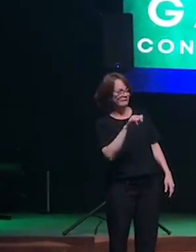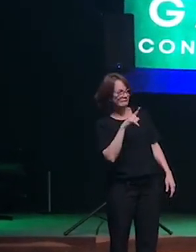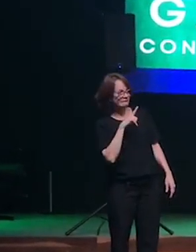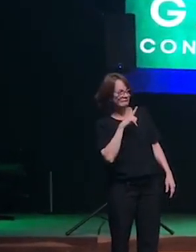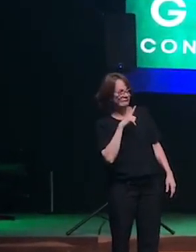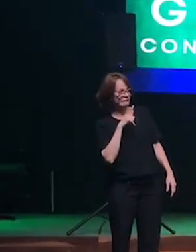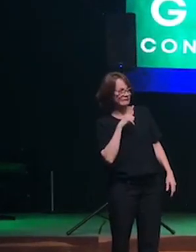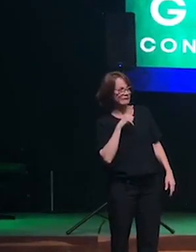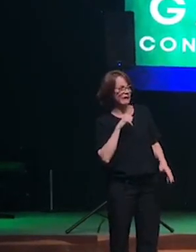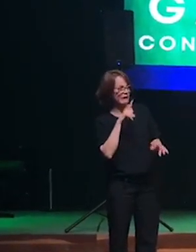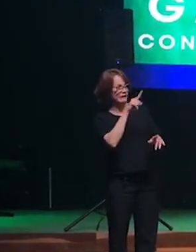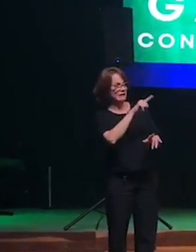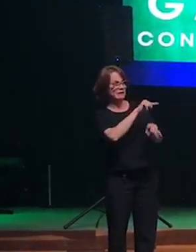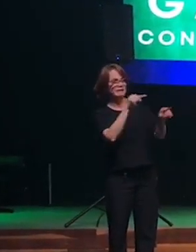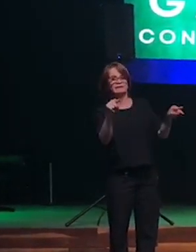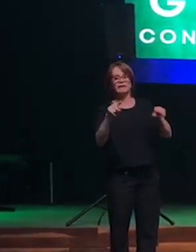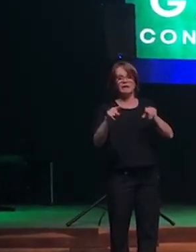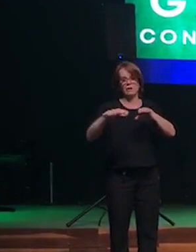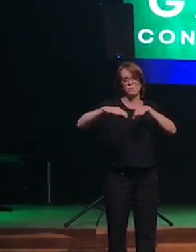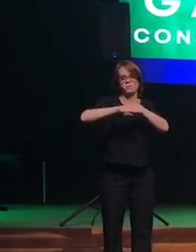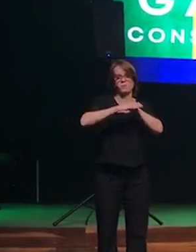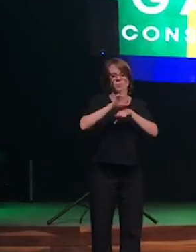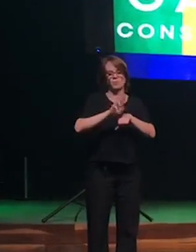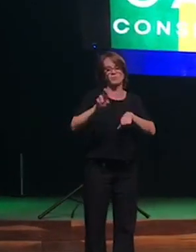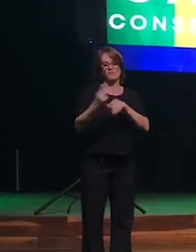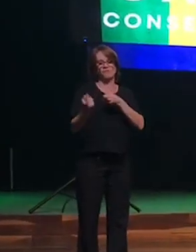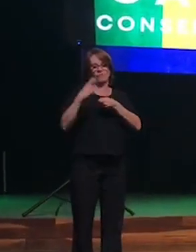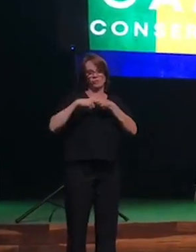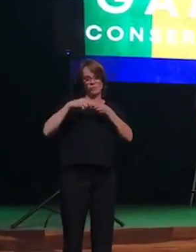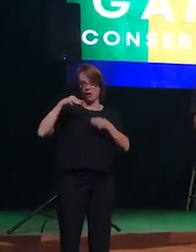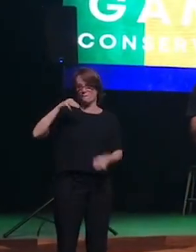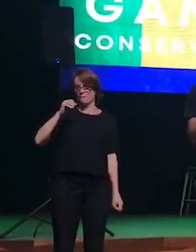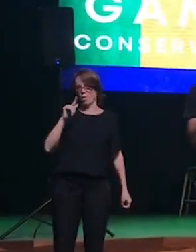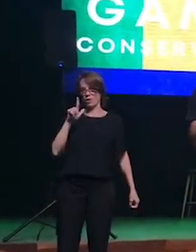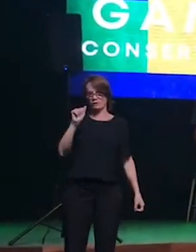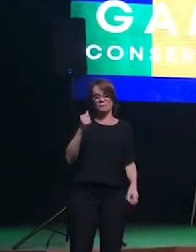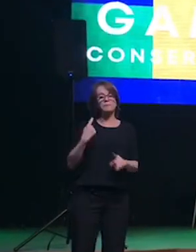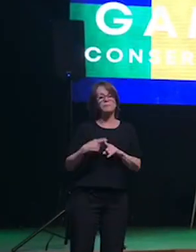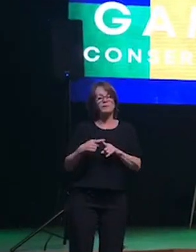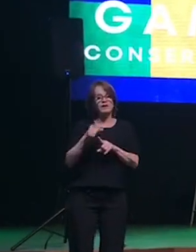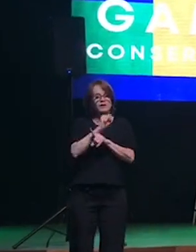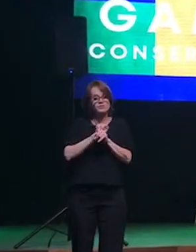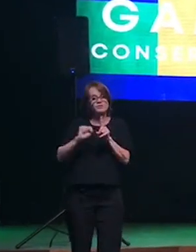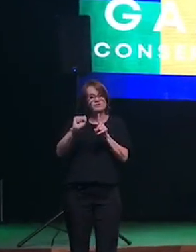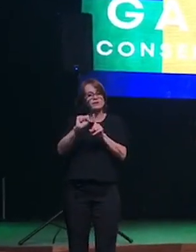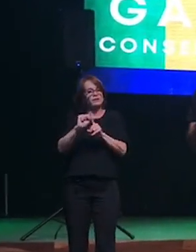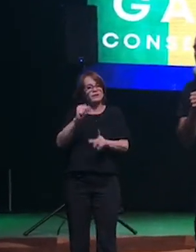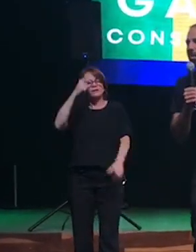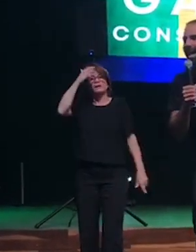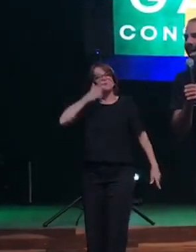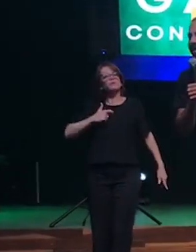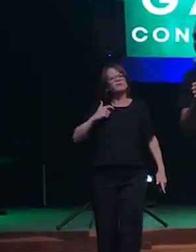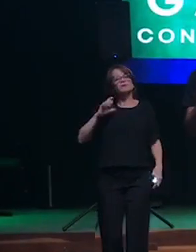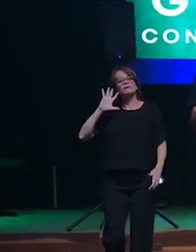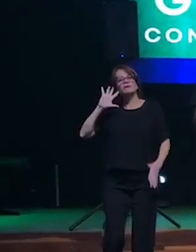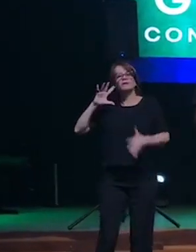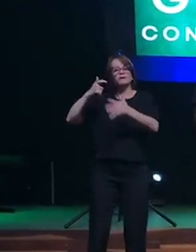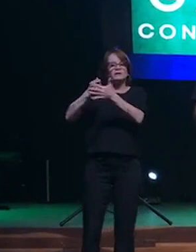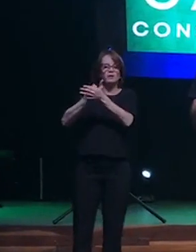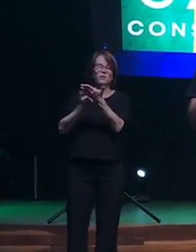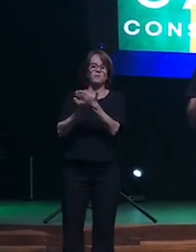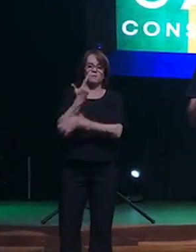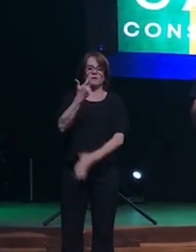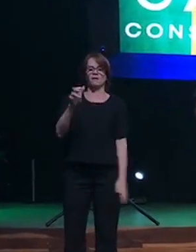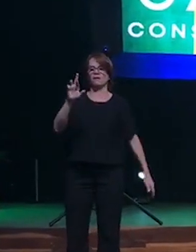1980, voltou à moda porque a sociedade, os indivíduos decidiram comprar